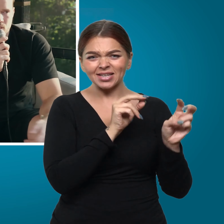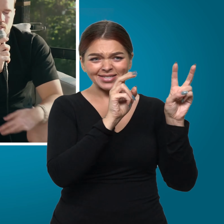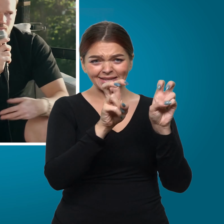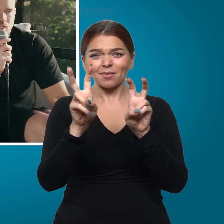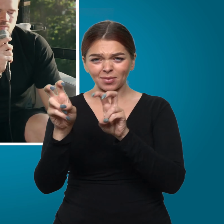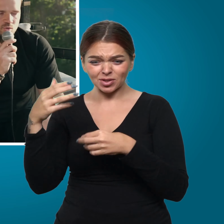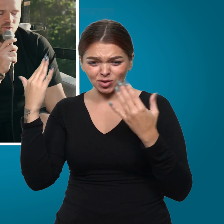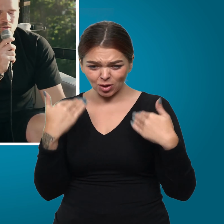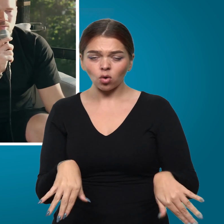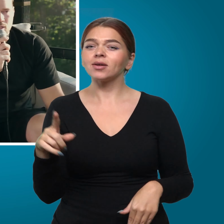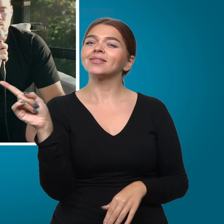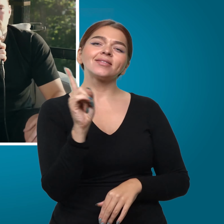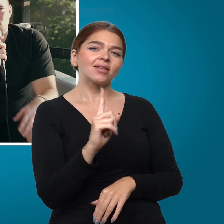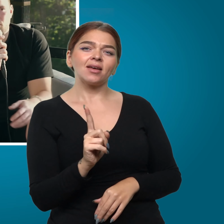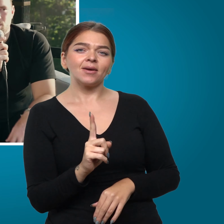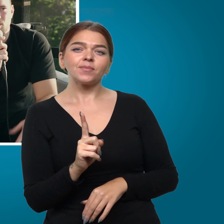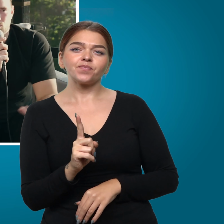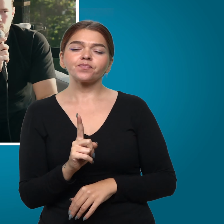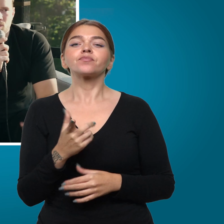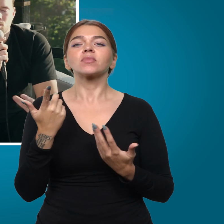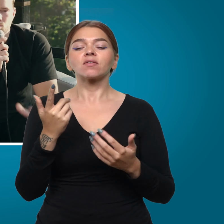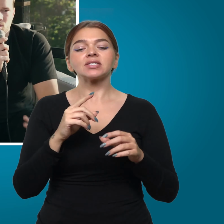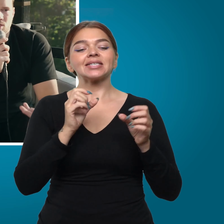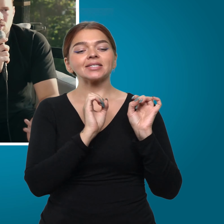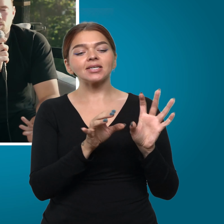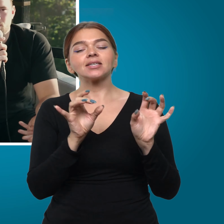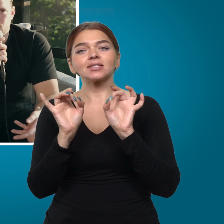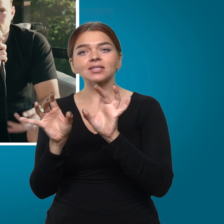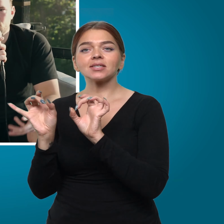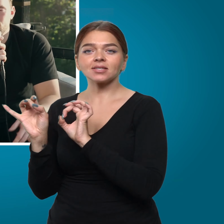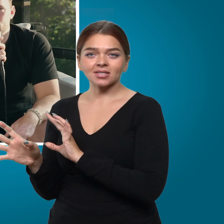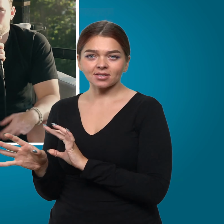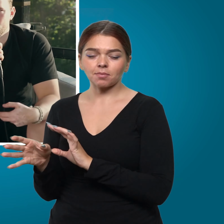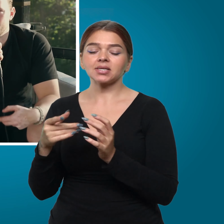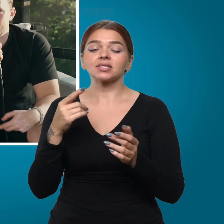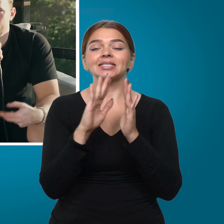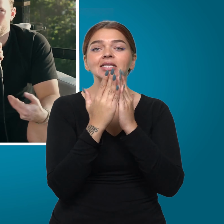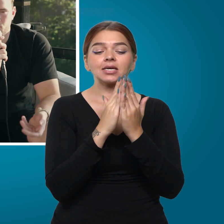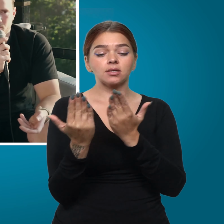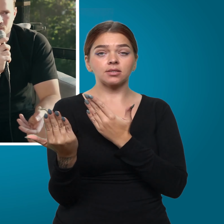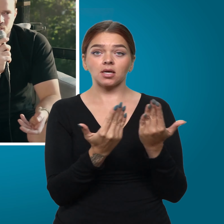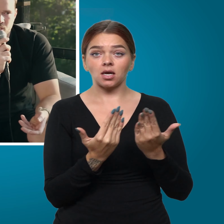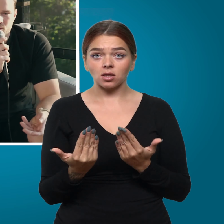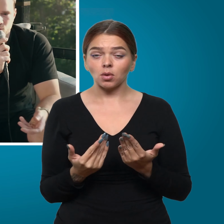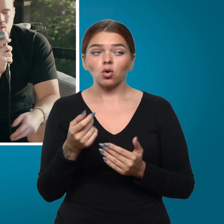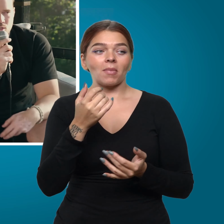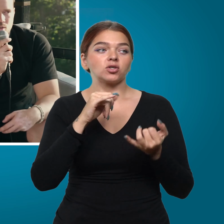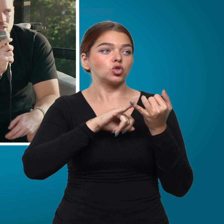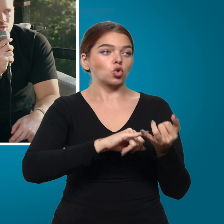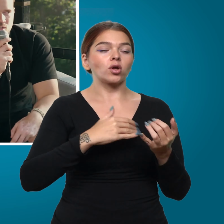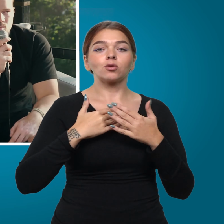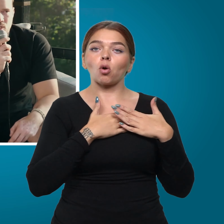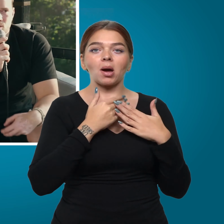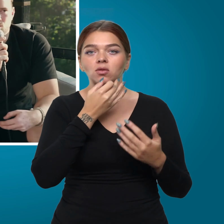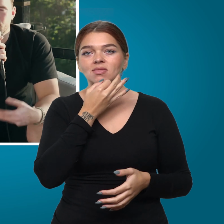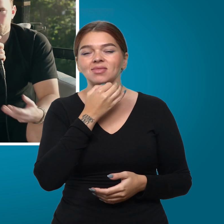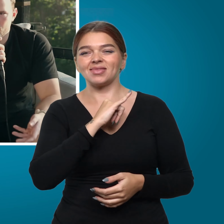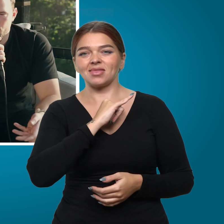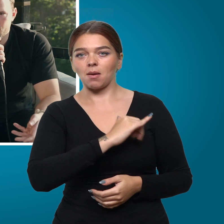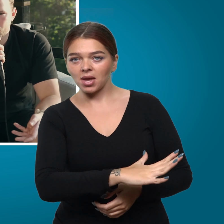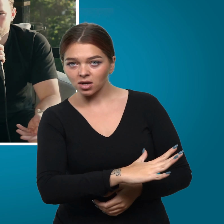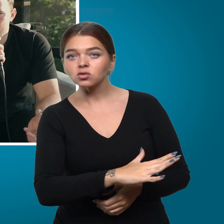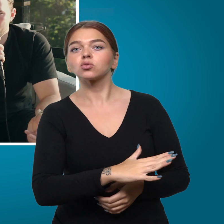mes nemėgstam istorinių romanų, o ypatingai jaunimas, jeigu tu skaitai dabar knygą ir tu ieškai kažkokio atsakymų į problemas, tu nori, kad toj knygoje atsispindėtų